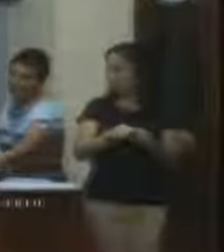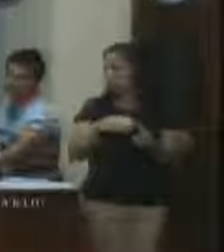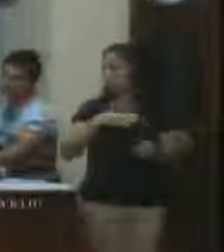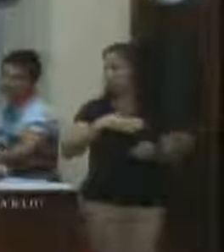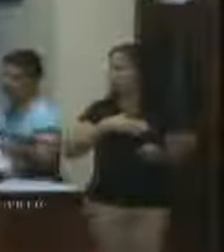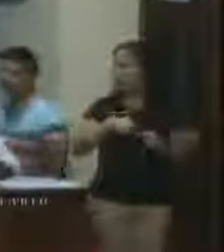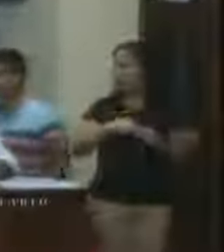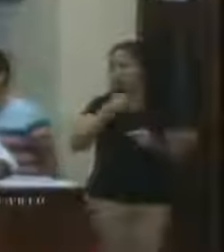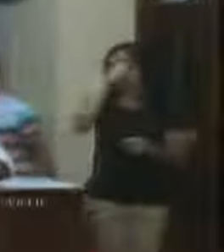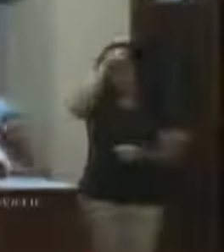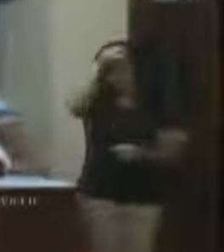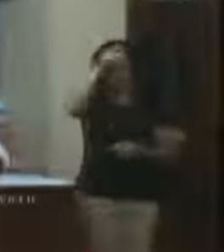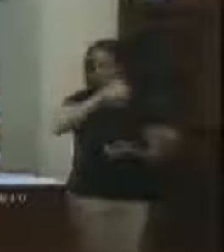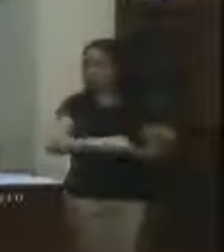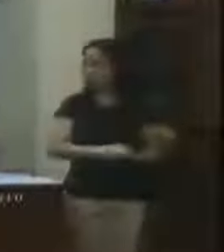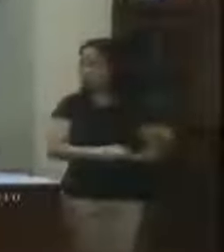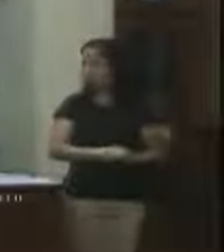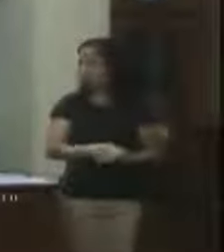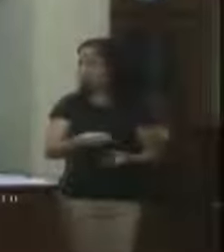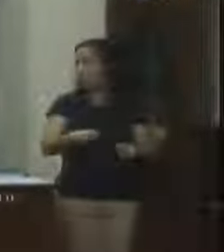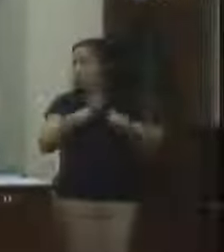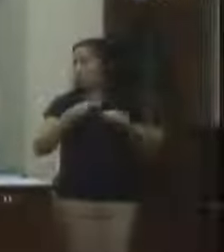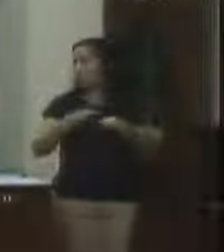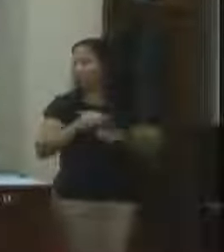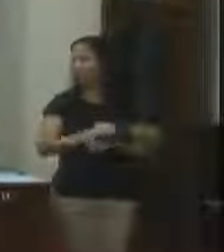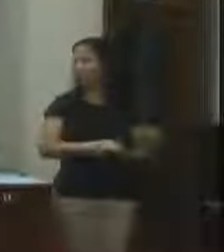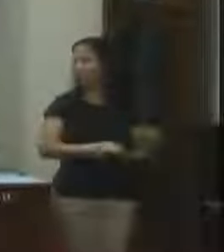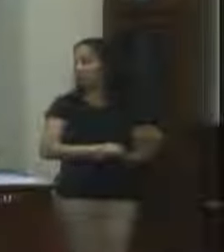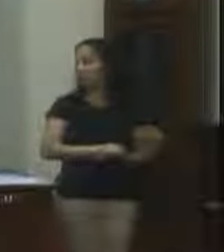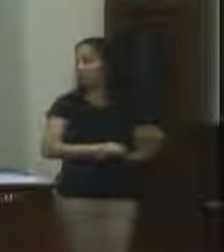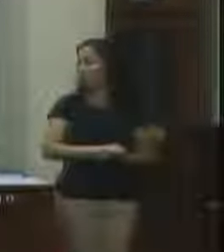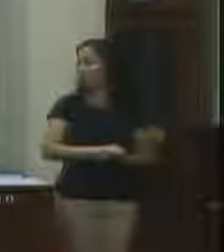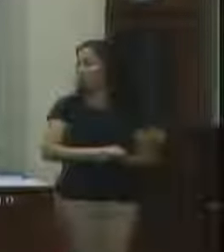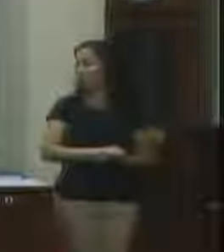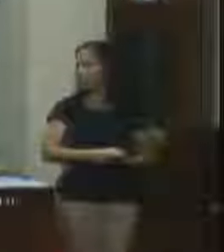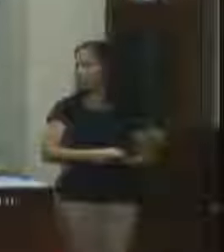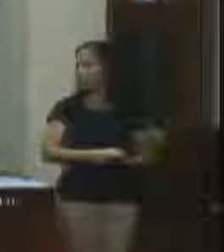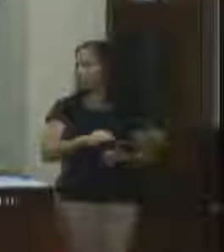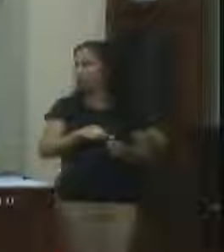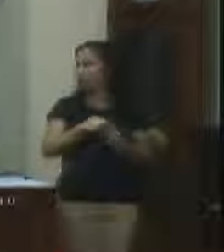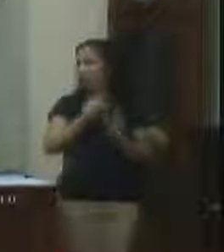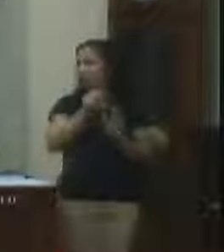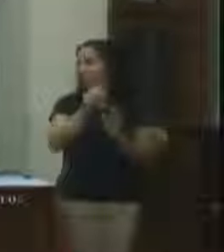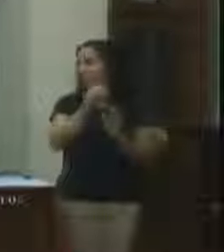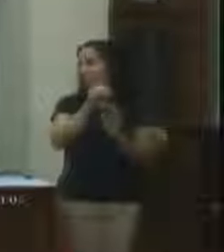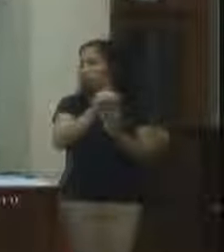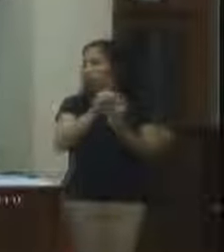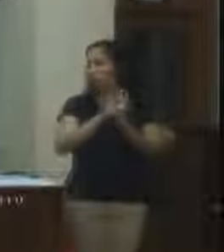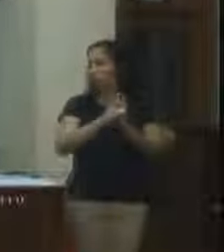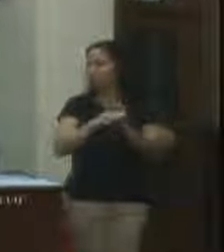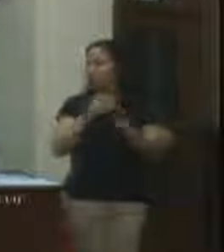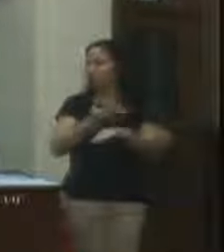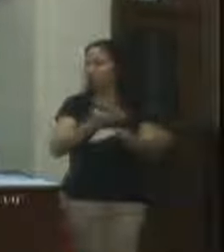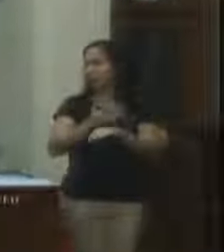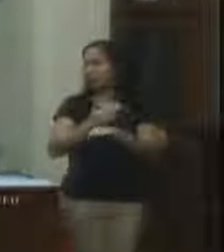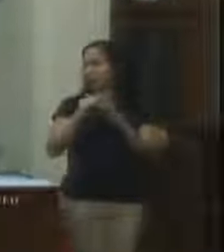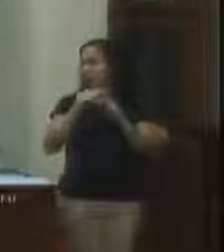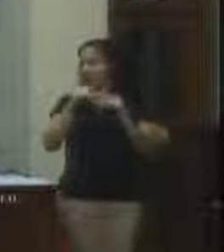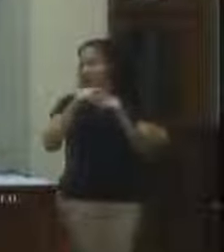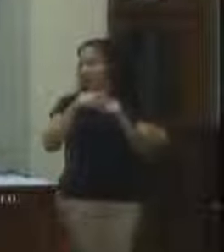excelentíssimo senhor prefeito nos mandasse o decreto em relação à Praça da Igreja.